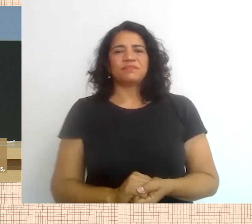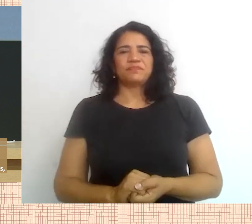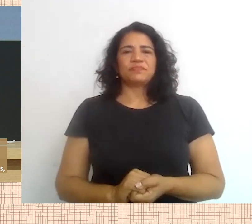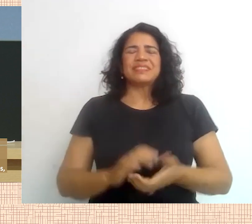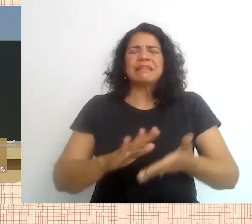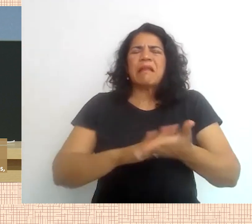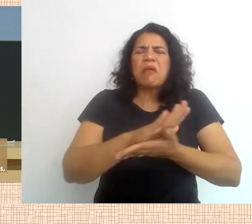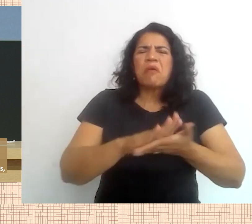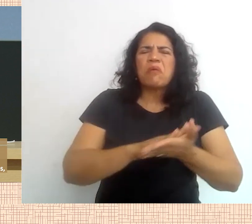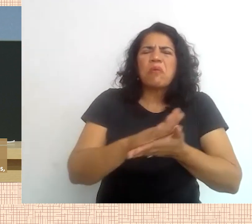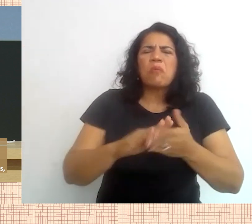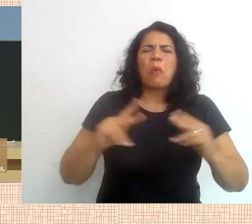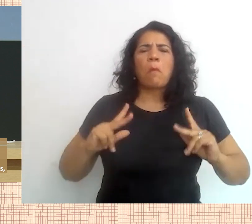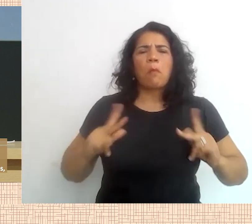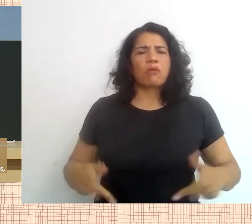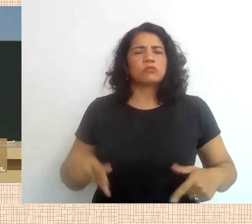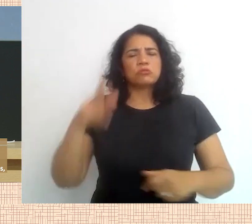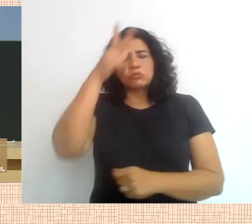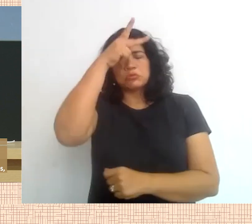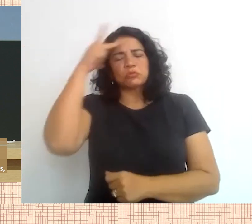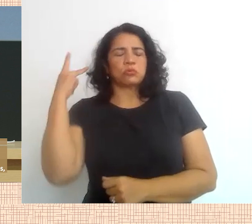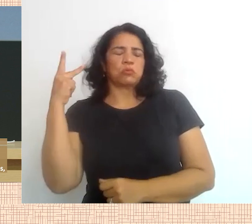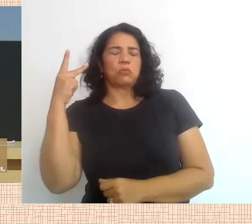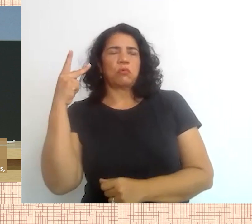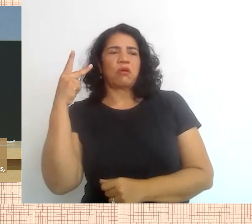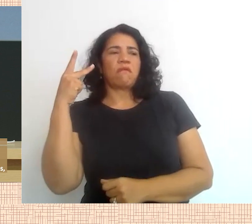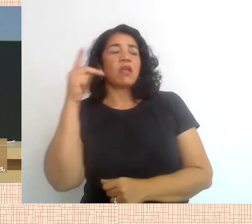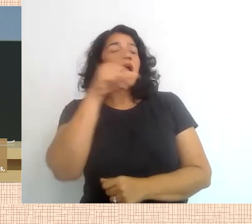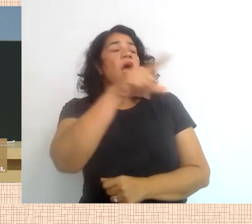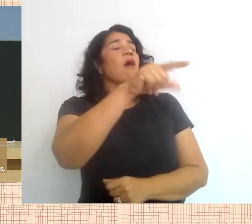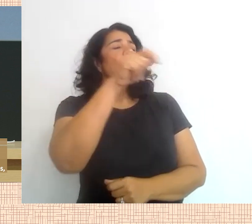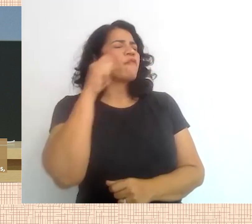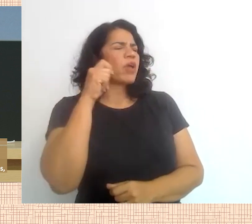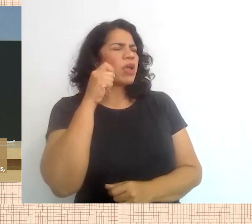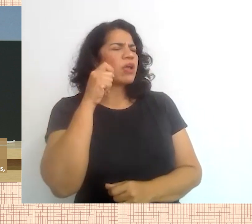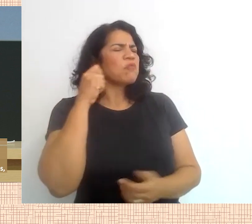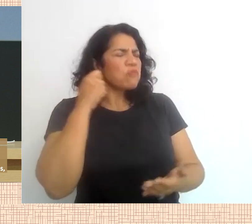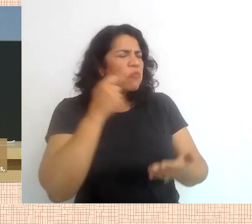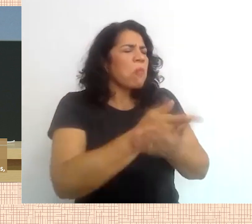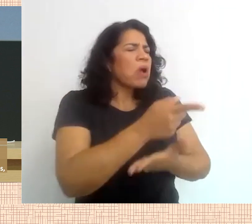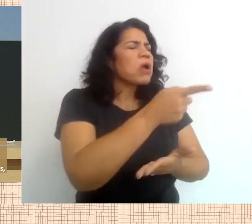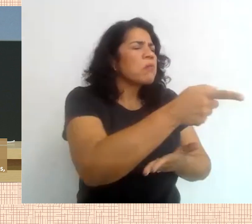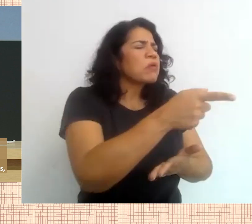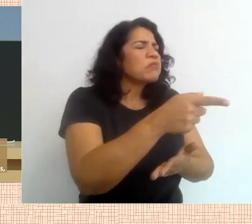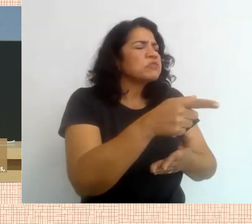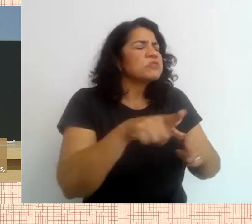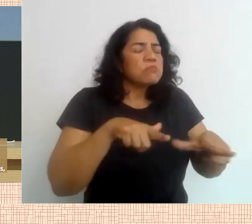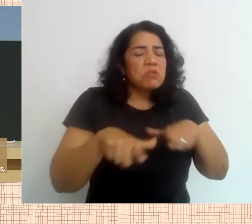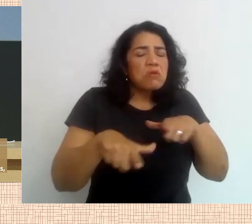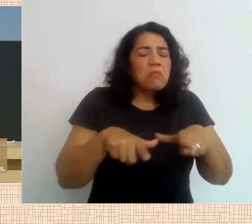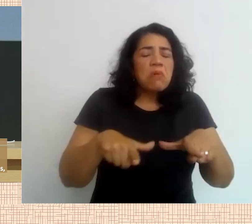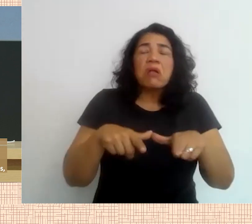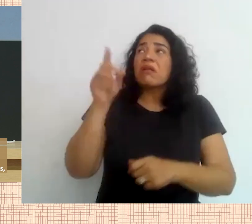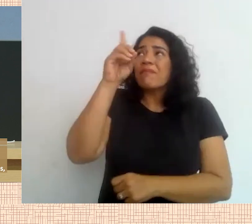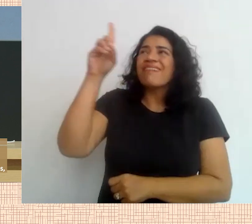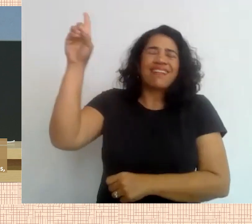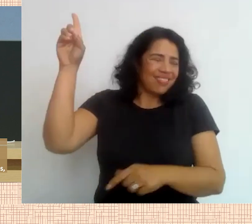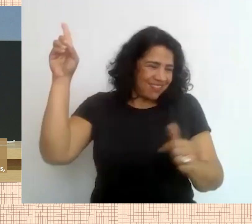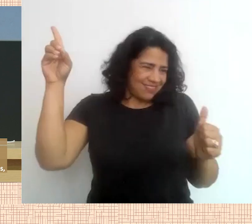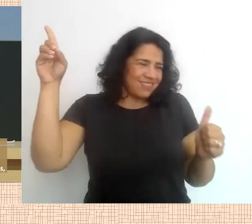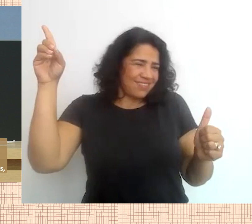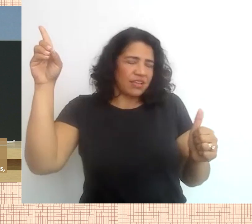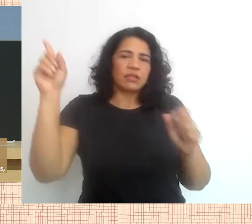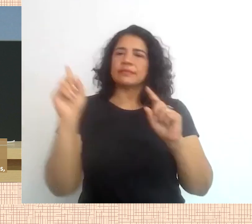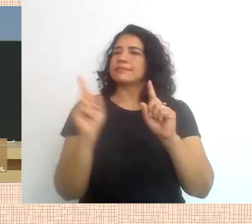o apóstolo não pode ficar preso a ninguém. O apóstolo tem que ter liberdade de